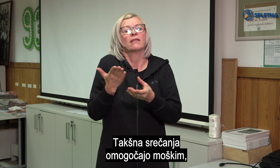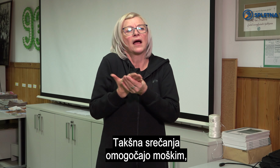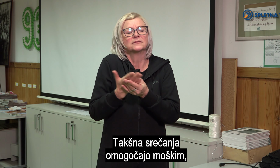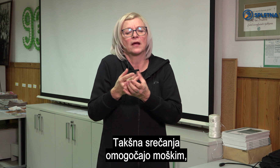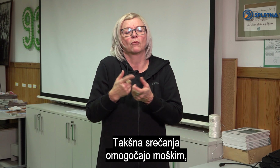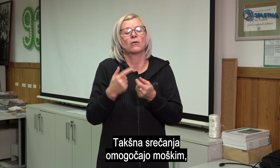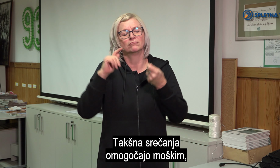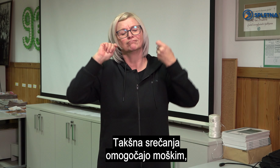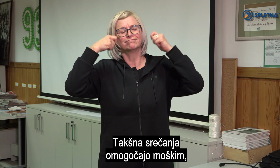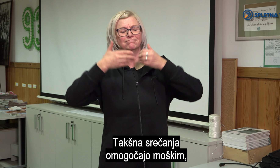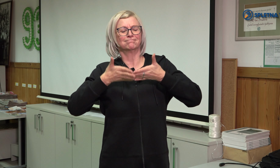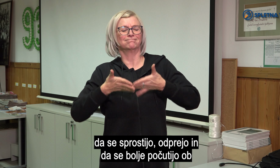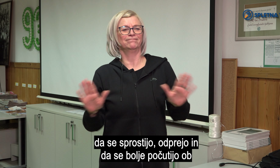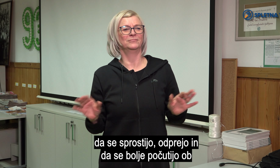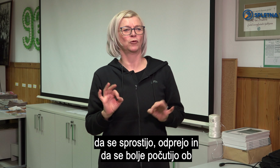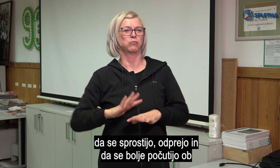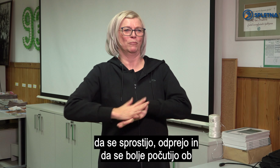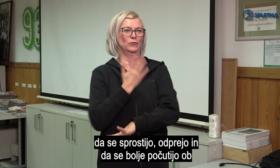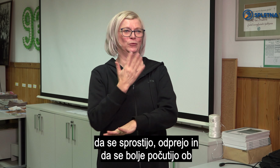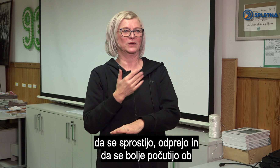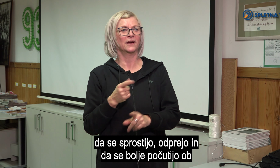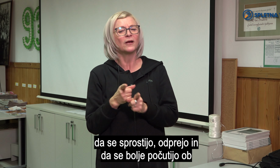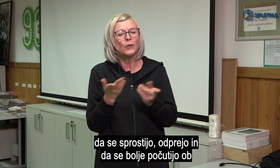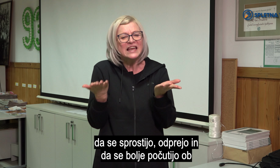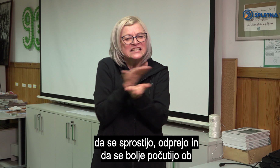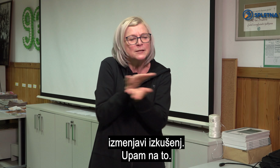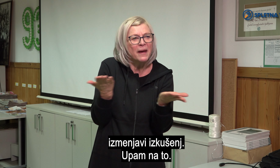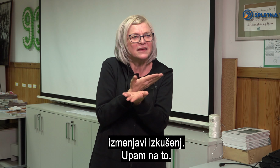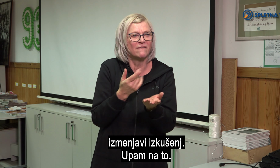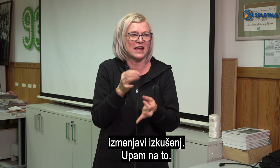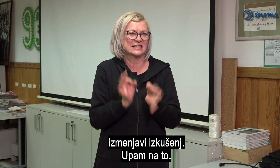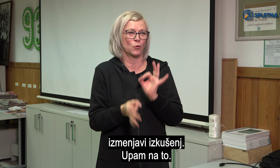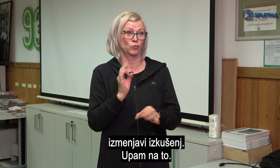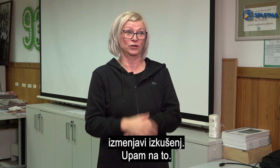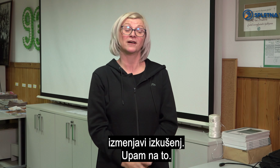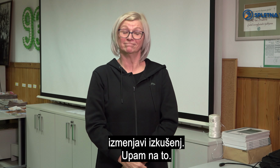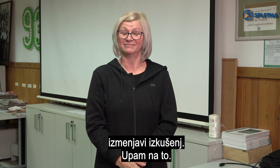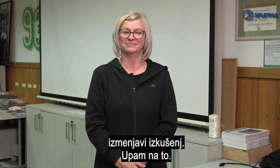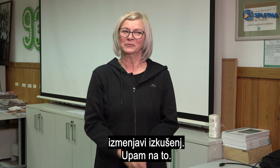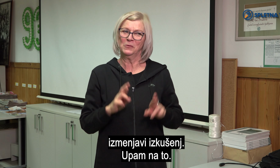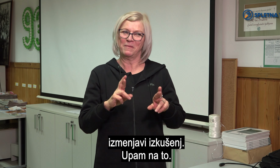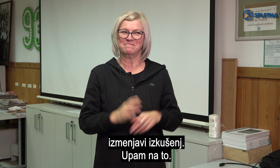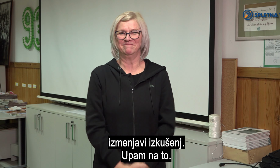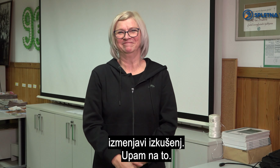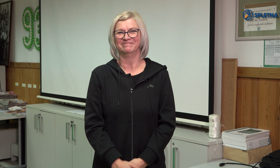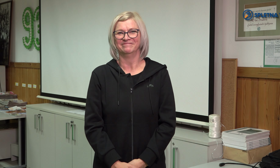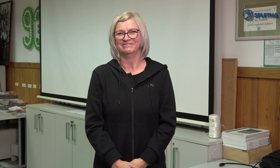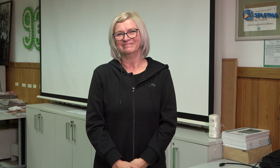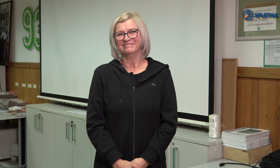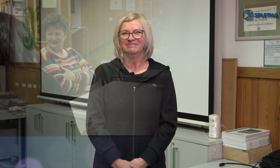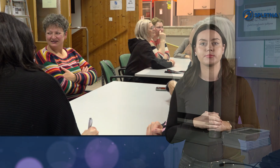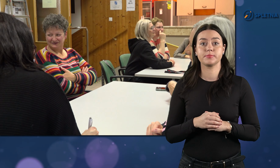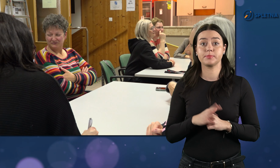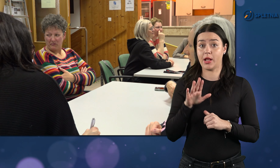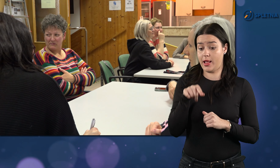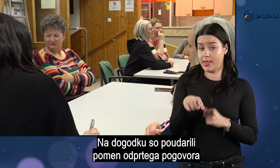rutini. Takšna srečanja omogočajo moškim, da se sprostijo, odprejo in da se bolje počutijo ob izmenjavi izkušenj. Upam na